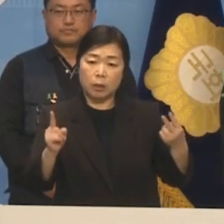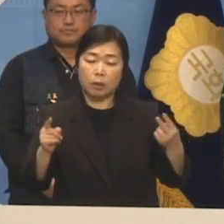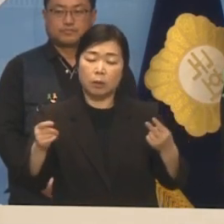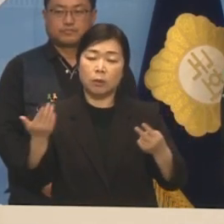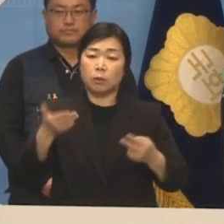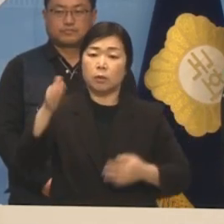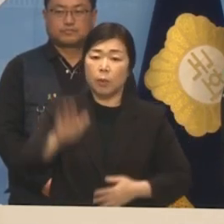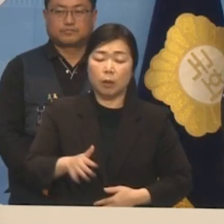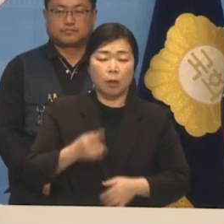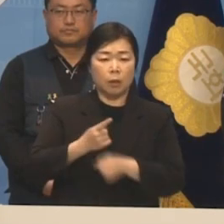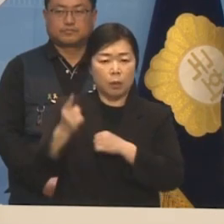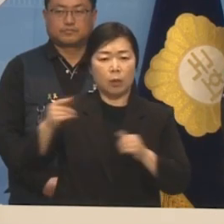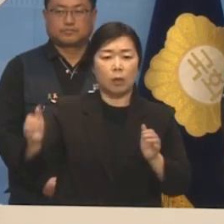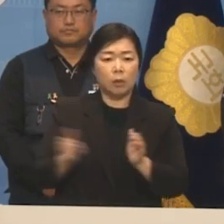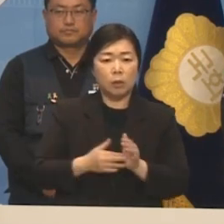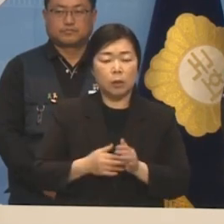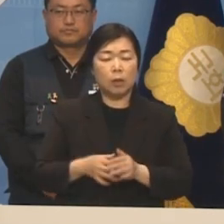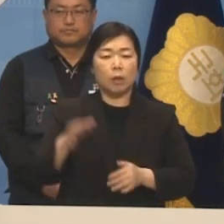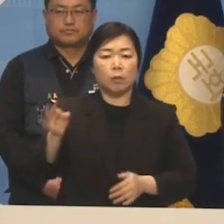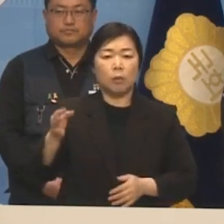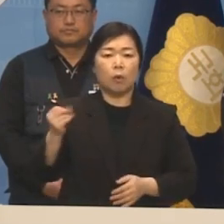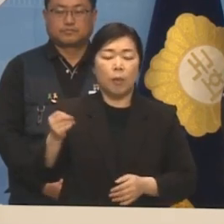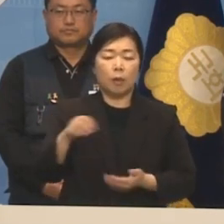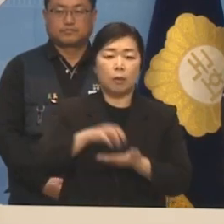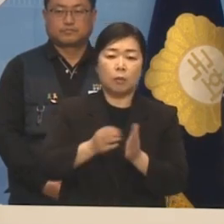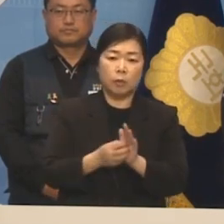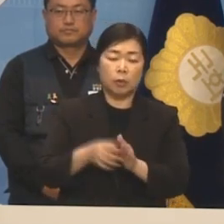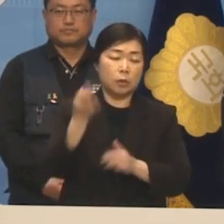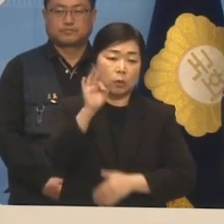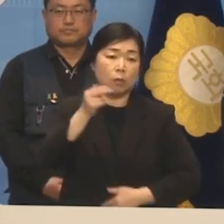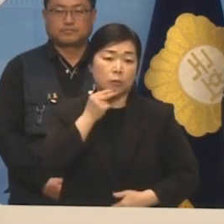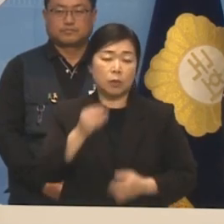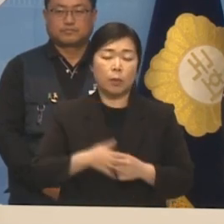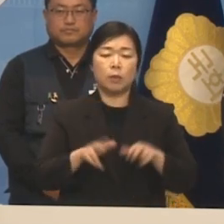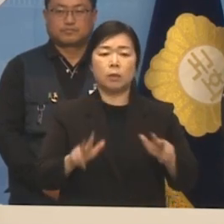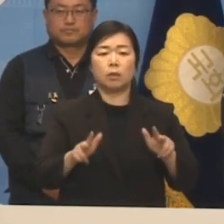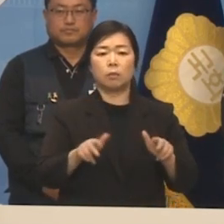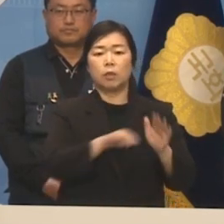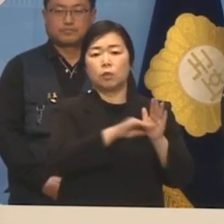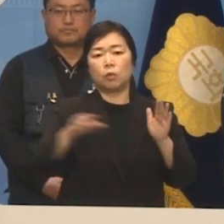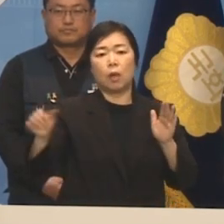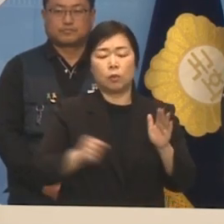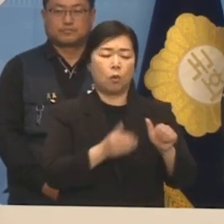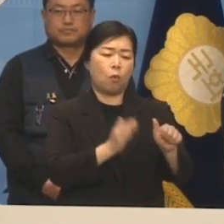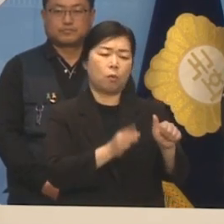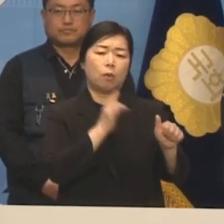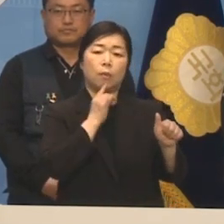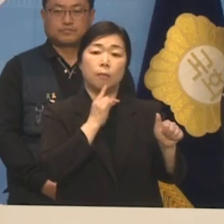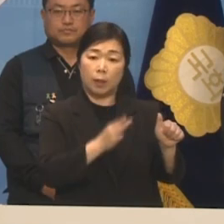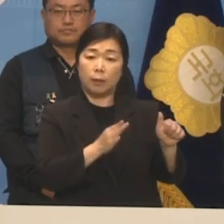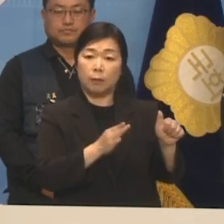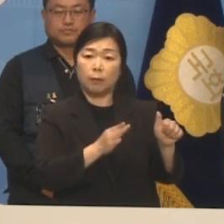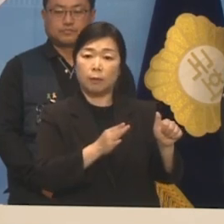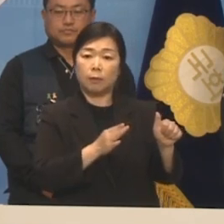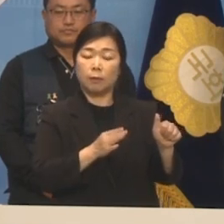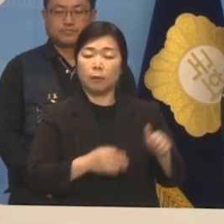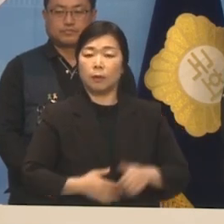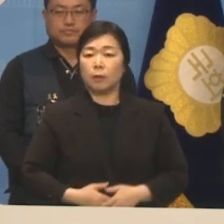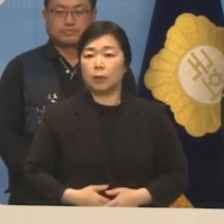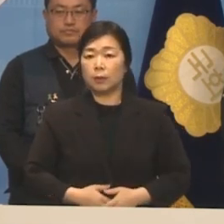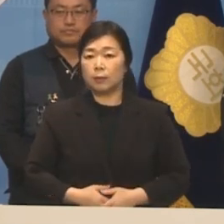기준이어도 내년까지는 수가를 인정해주기 때문에 현재 인력 기준은 공고에 불과하다고 봐야